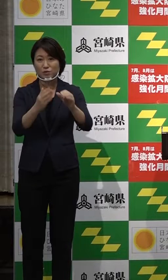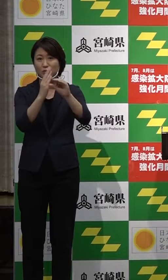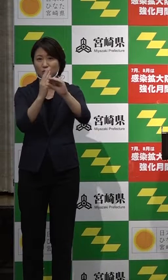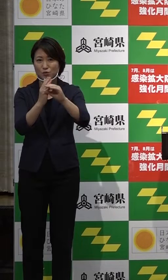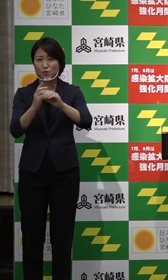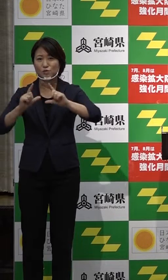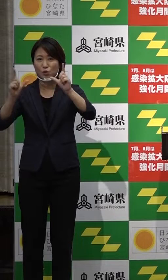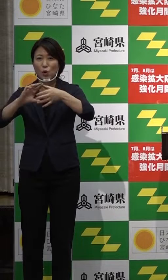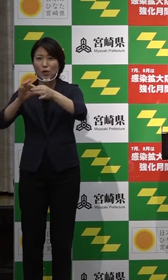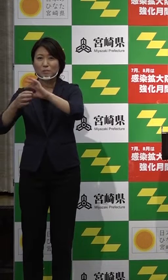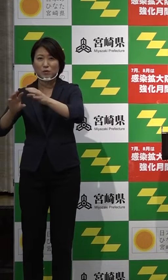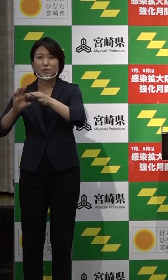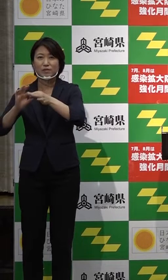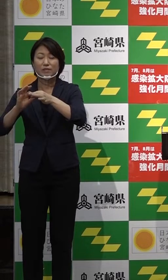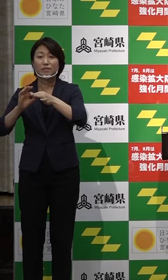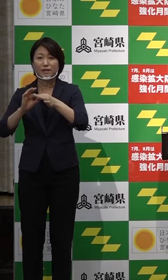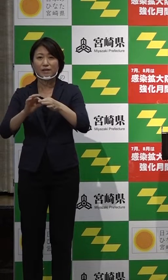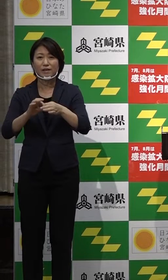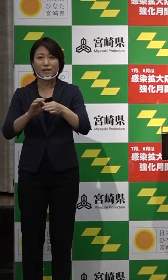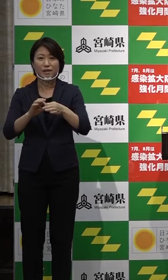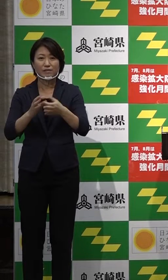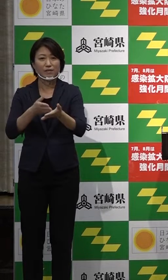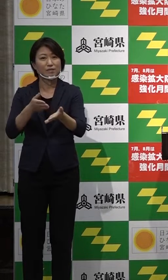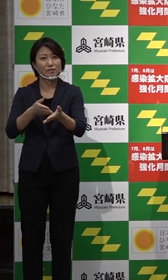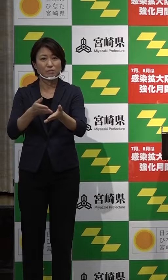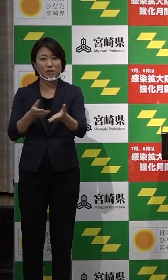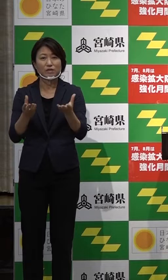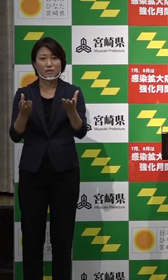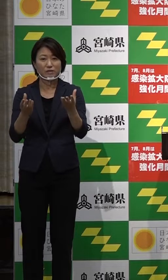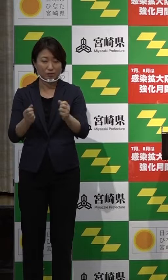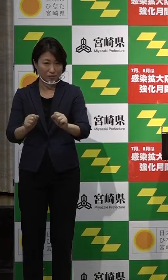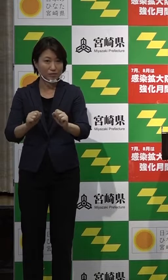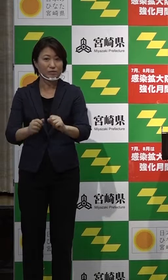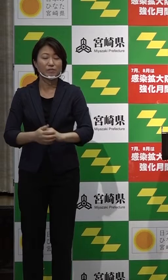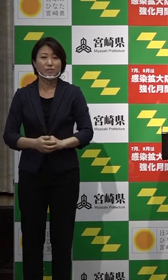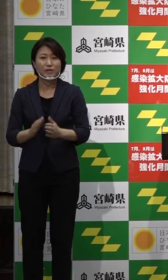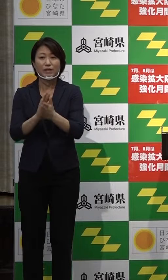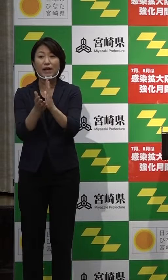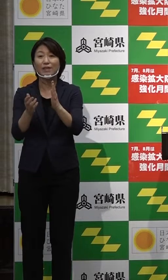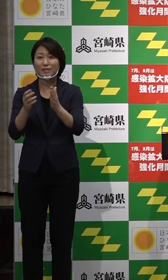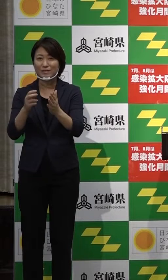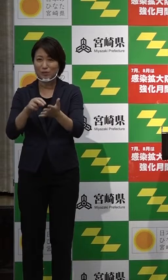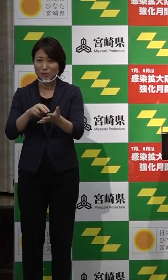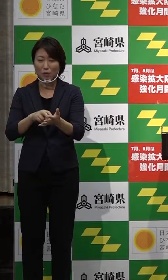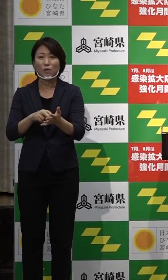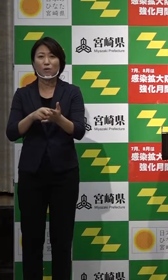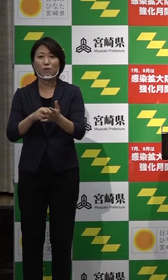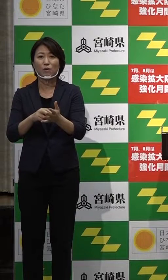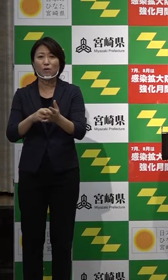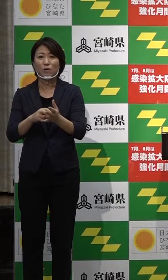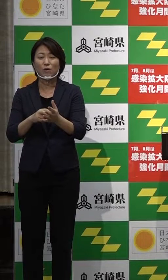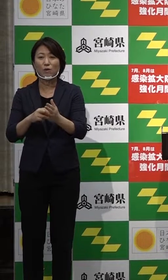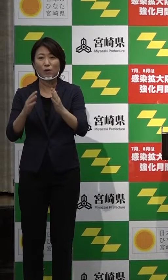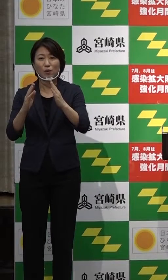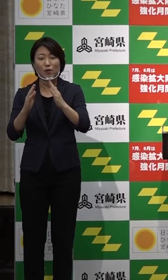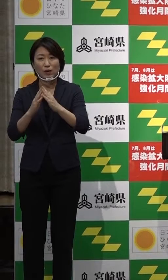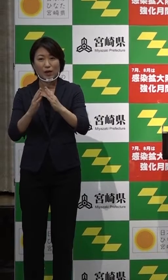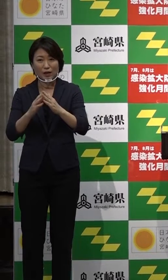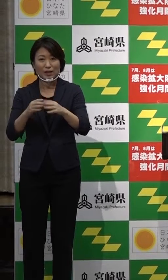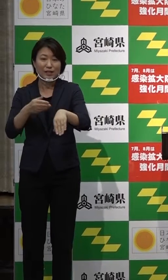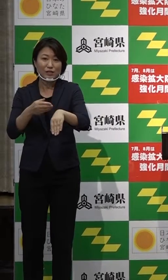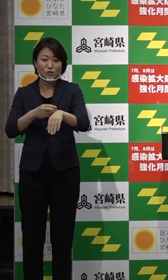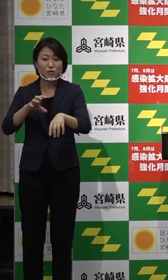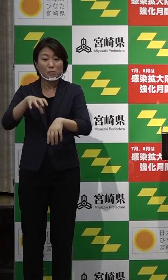東京オリンピック関係のことに触れさせていただきます。本県でも合宿の受け入れを行